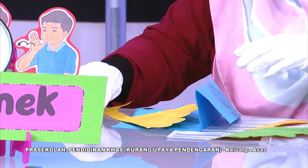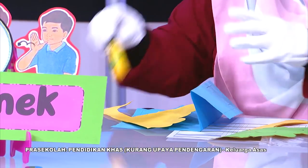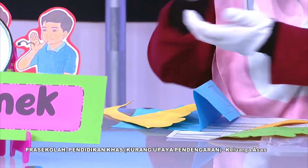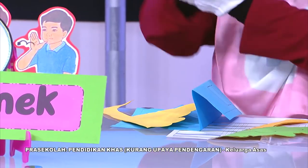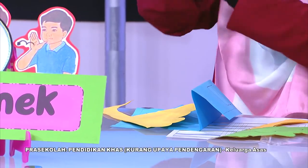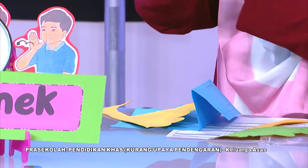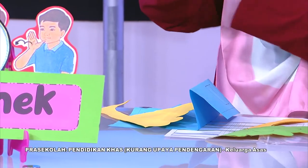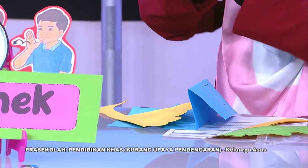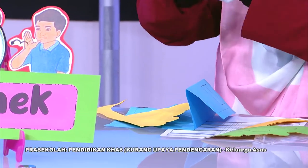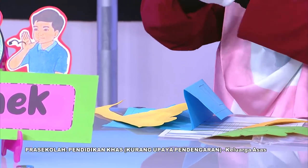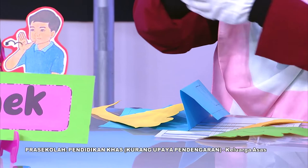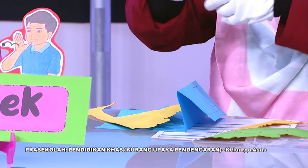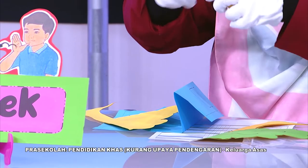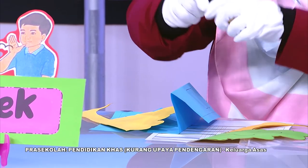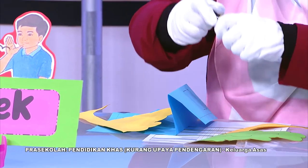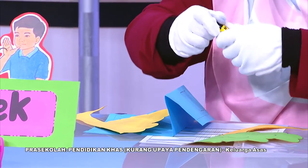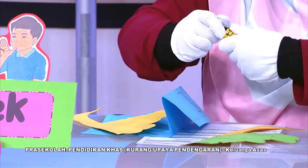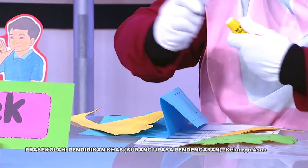adegan nggak ngeh